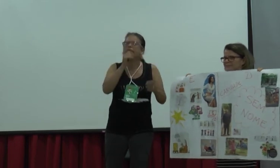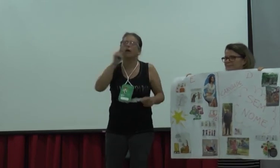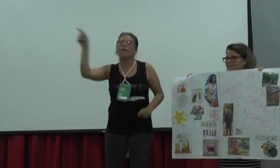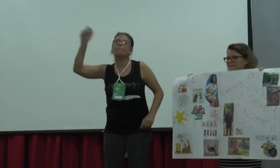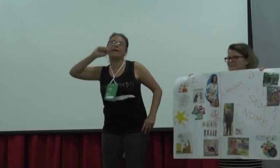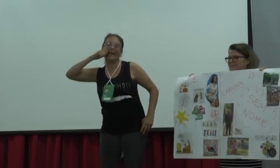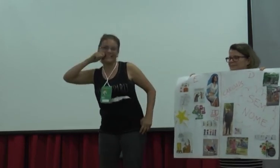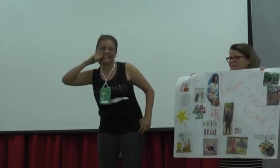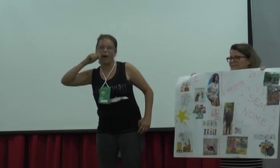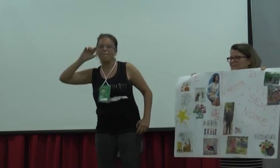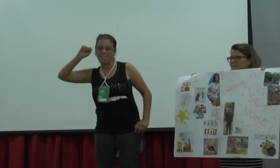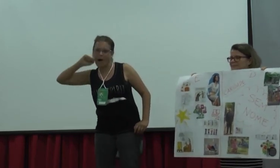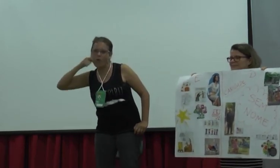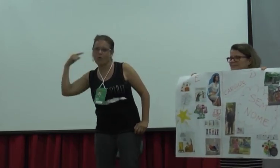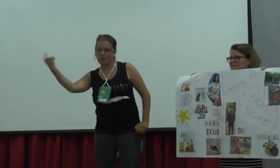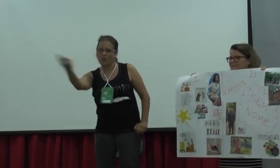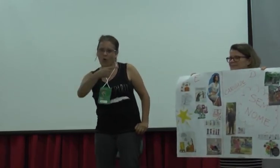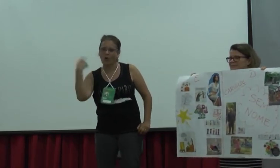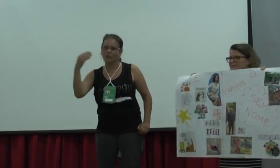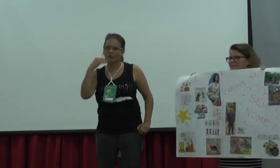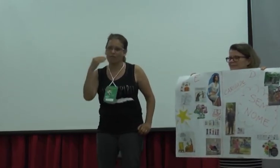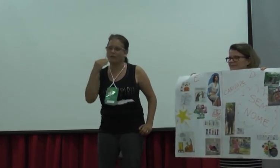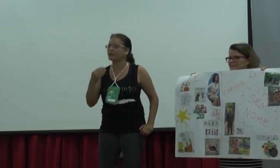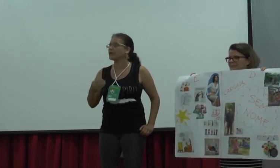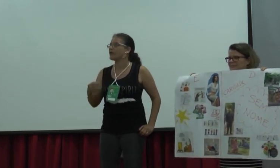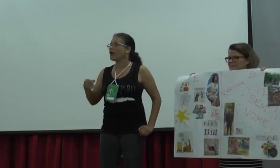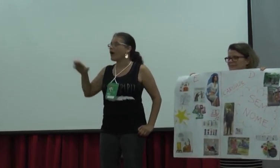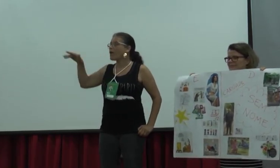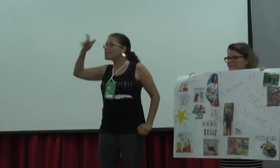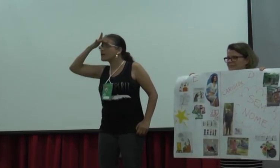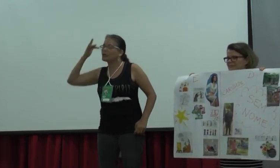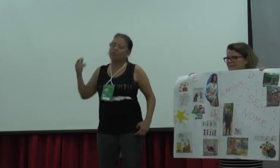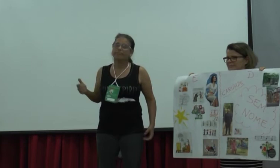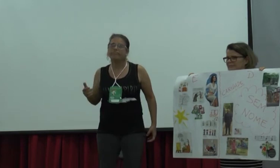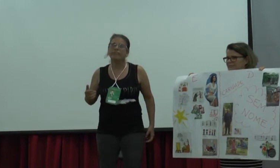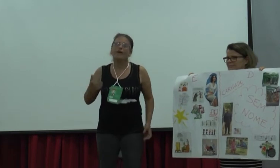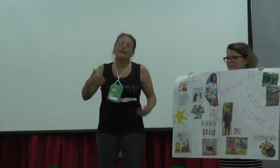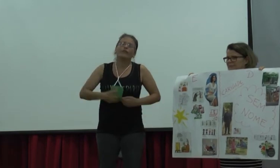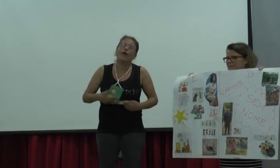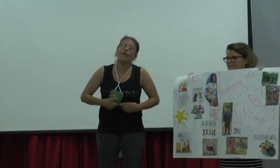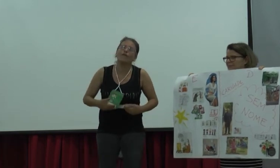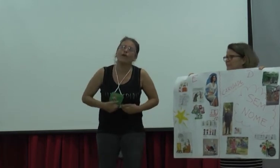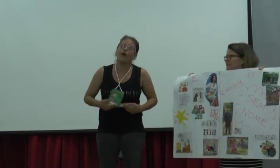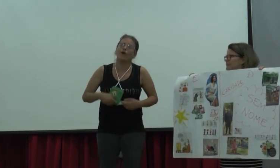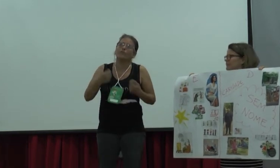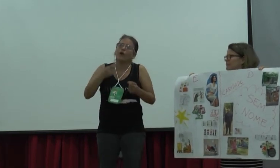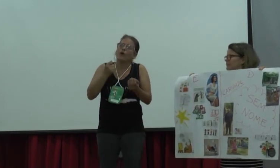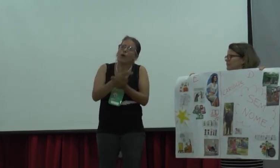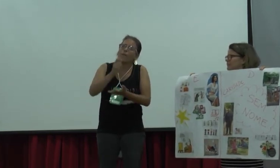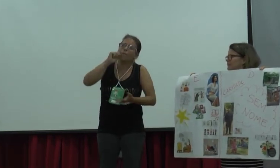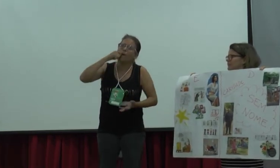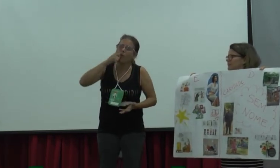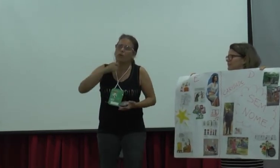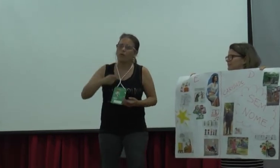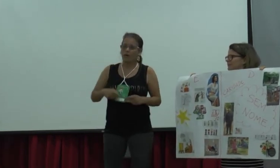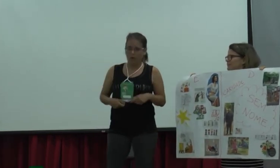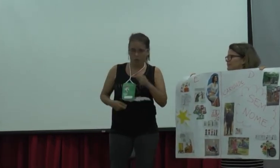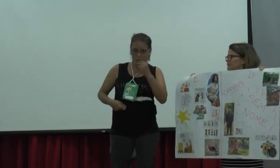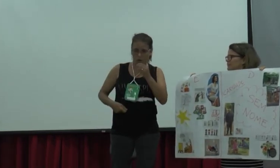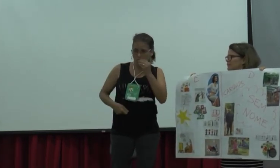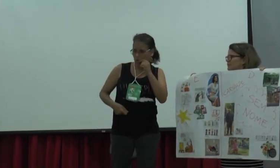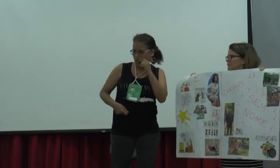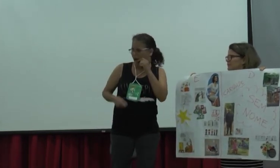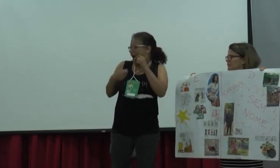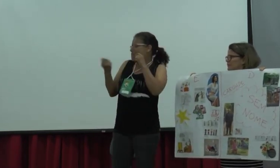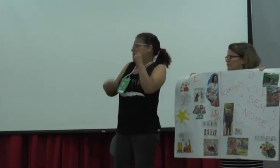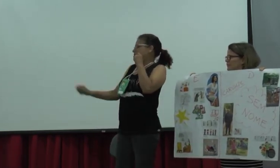A pessoa gulosa, né? Come muita coisa. Está com sem sentido de fome e compra